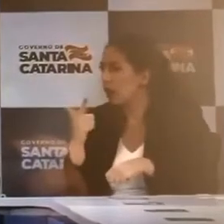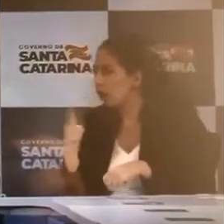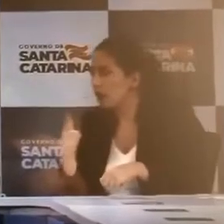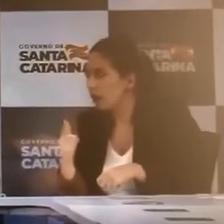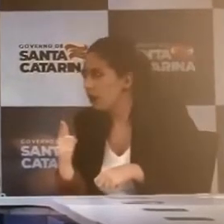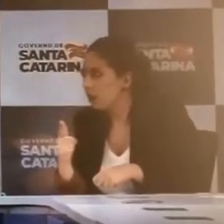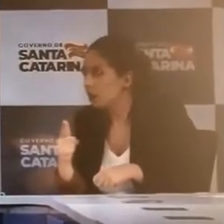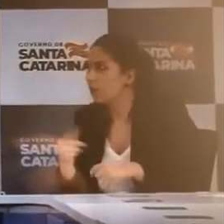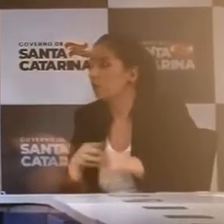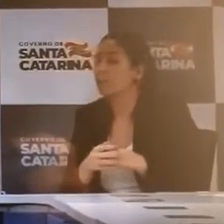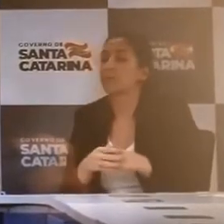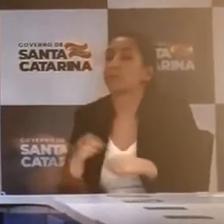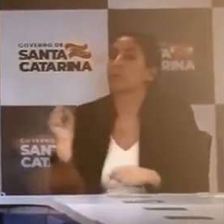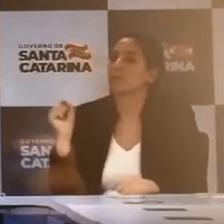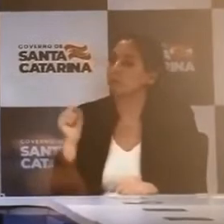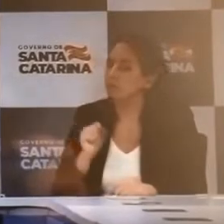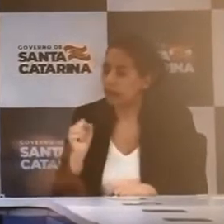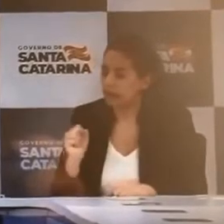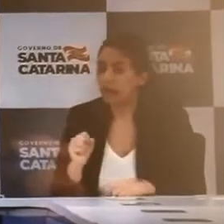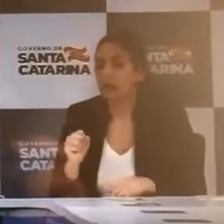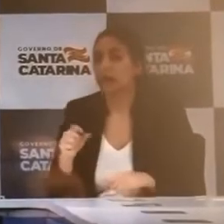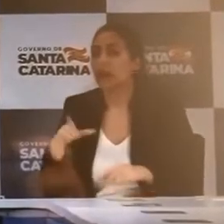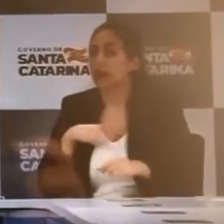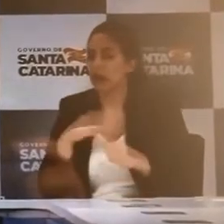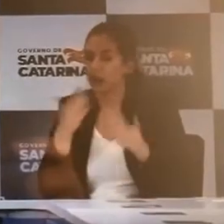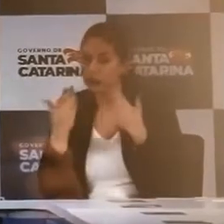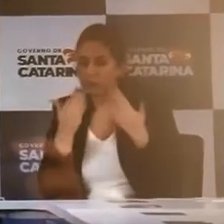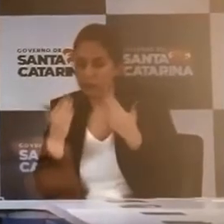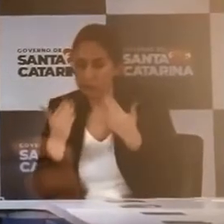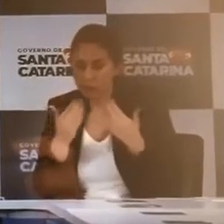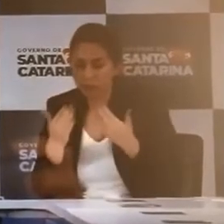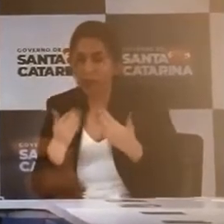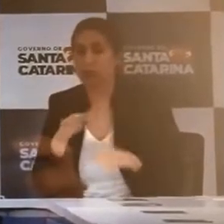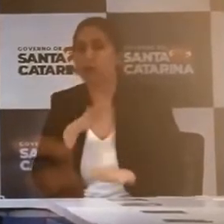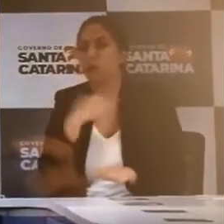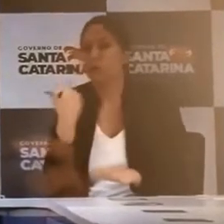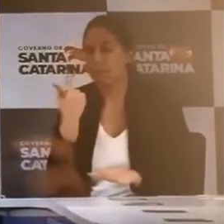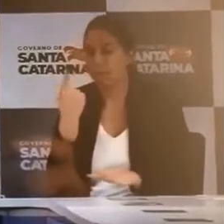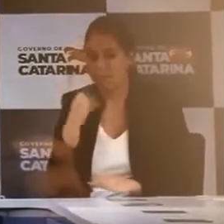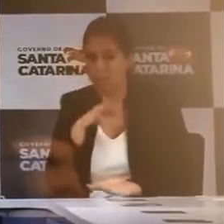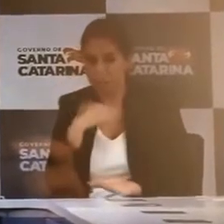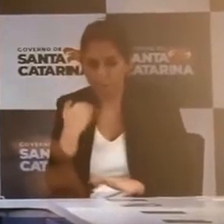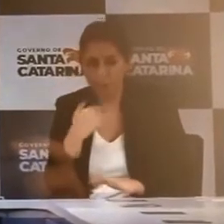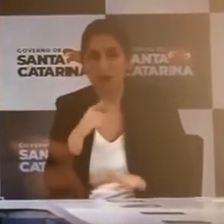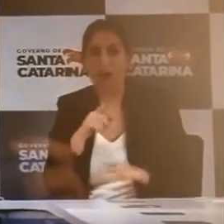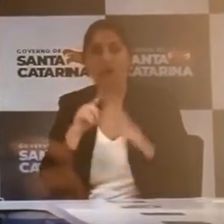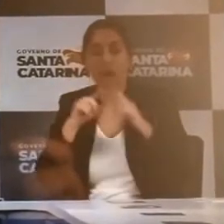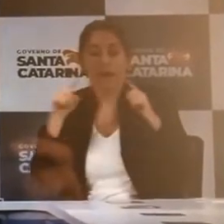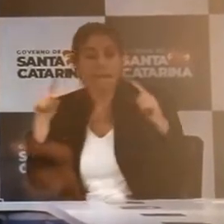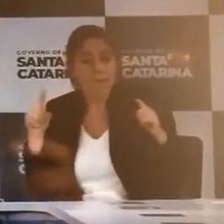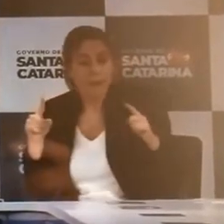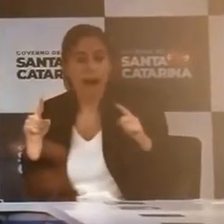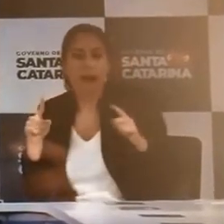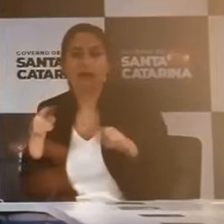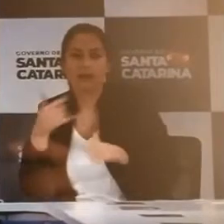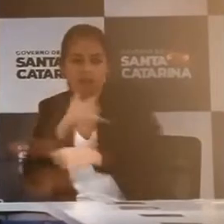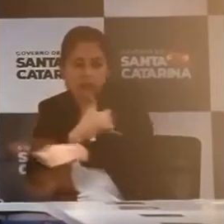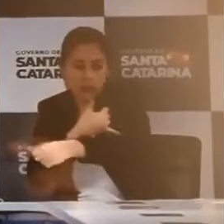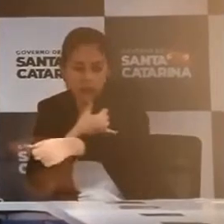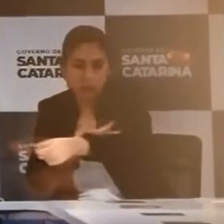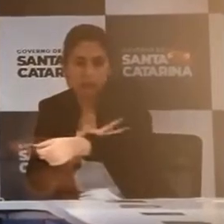estado. A análise foi realizada, deu negativo para a Covid-19. Ontem nós tivemos o relato desta paciente de